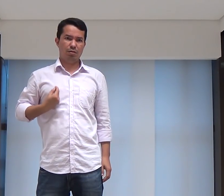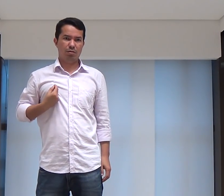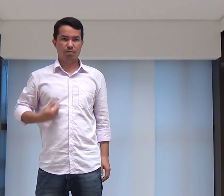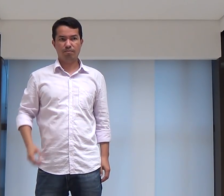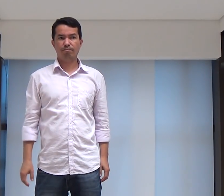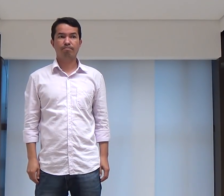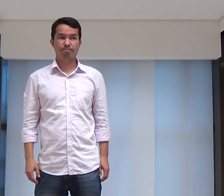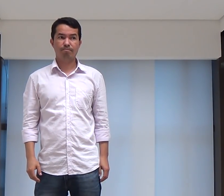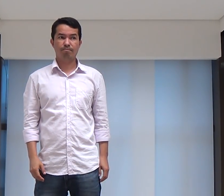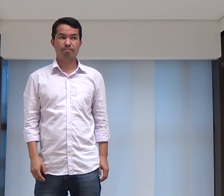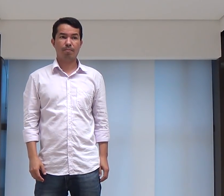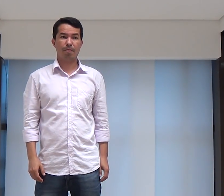e vai guiar a sua vida.